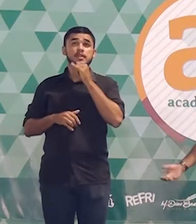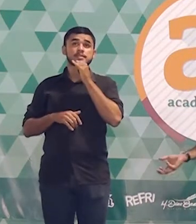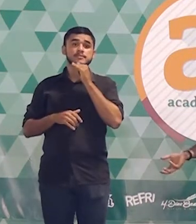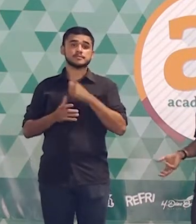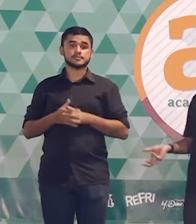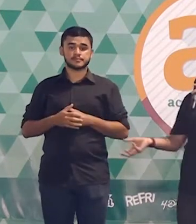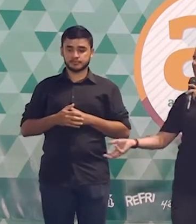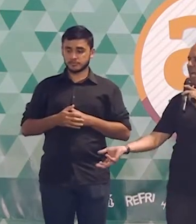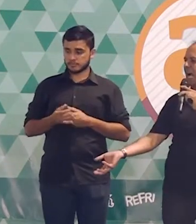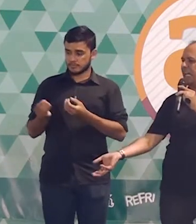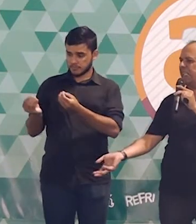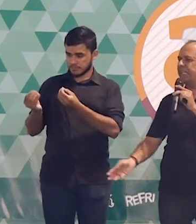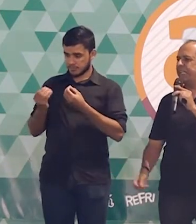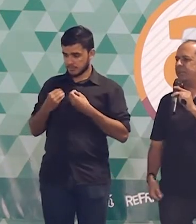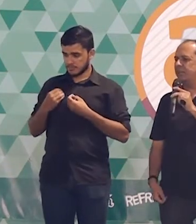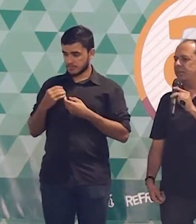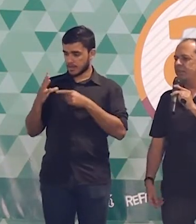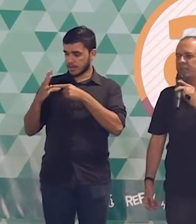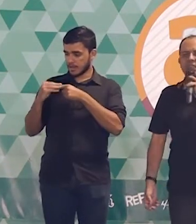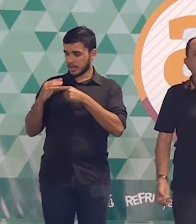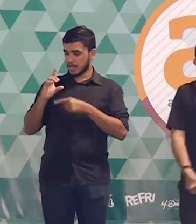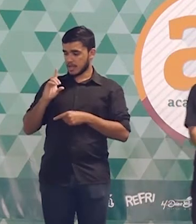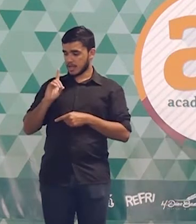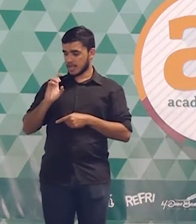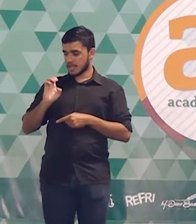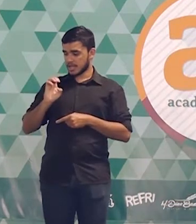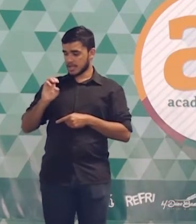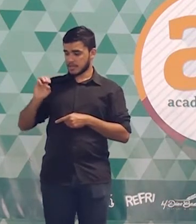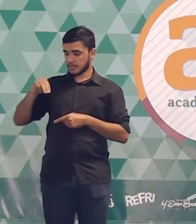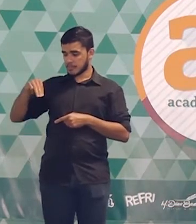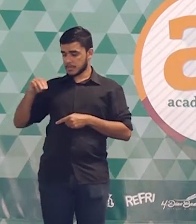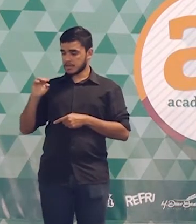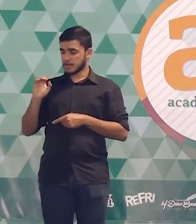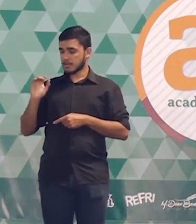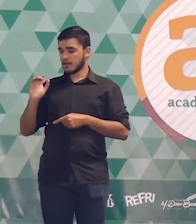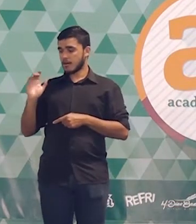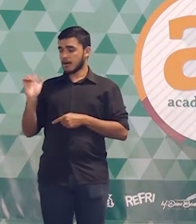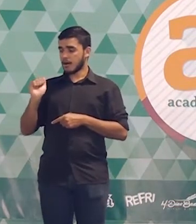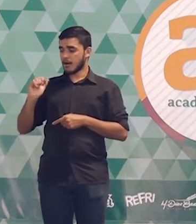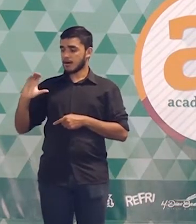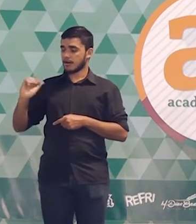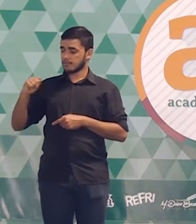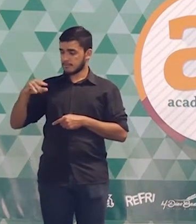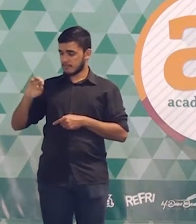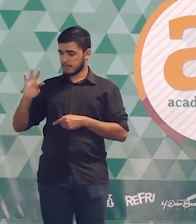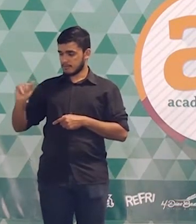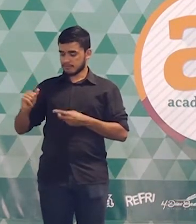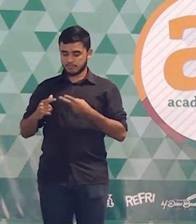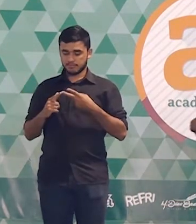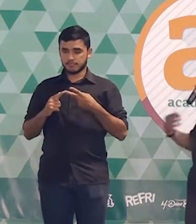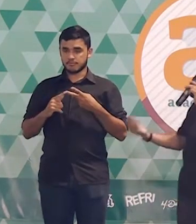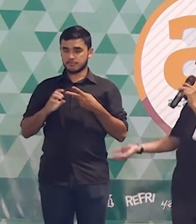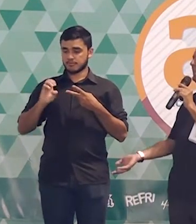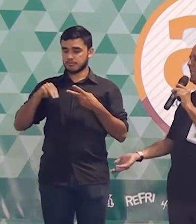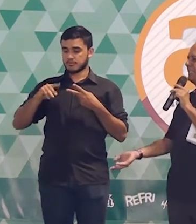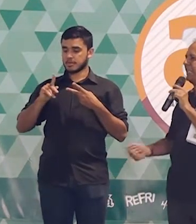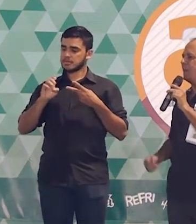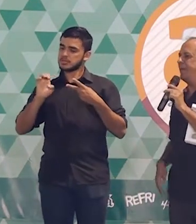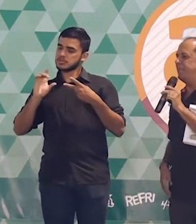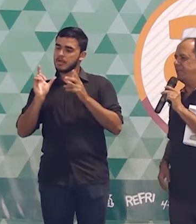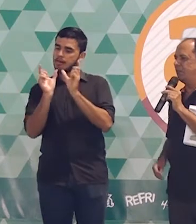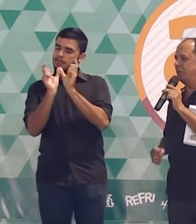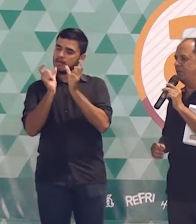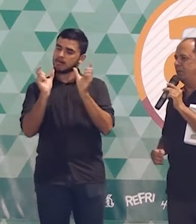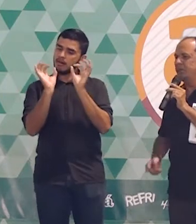assim, dê-me a caneta, empreste-me a apostila, apresente-me